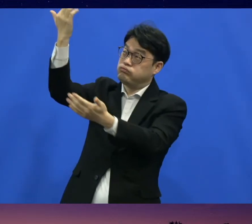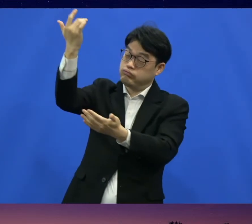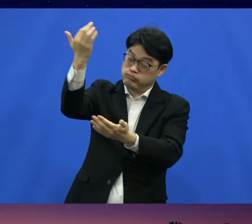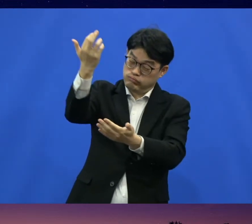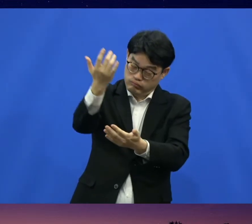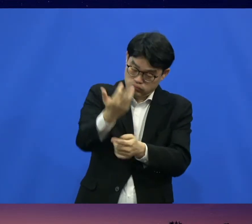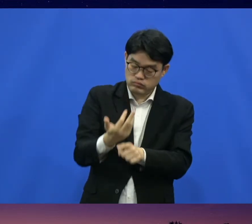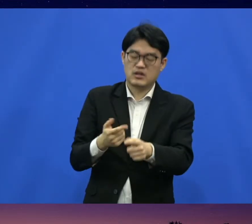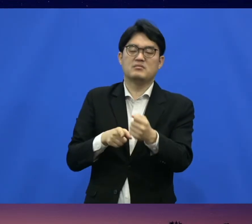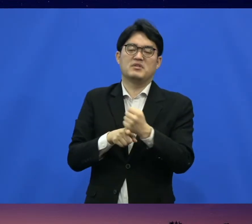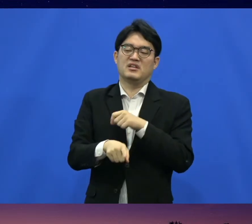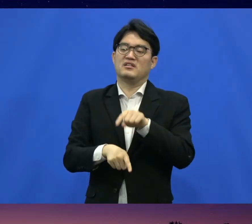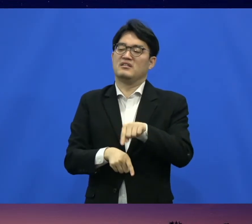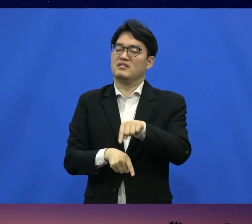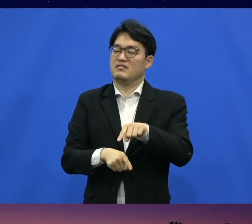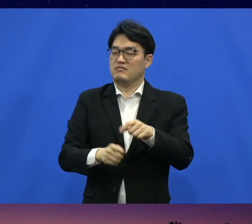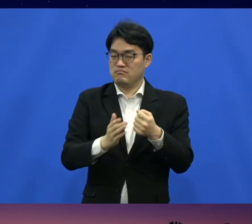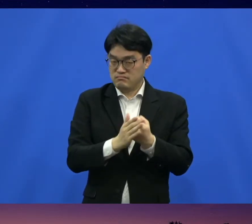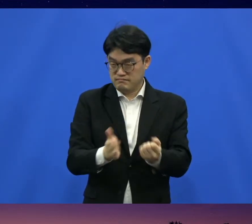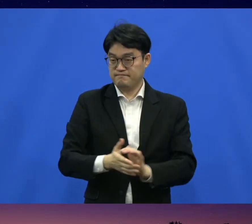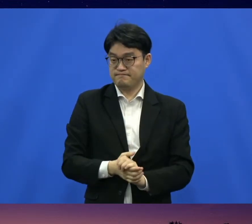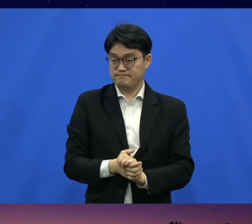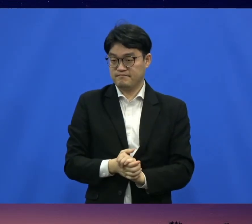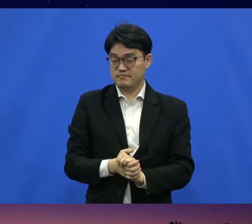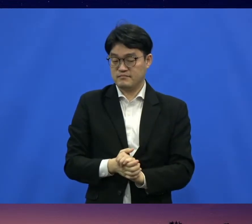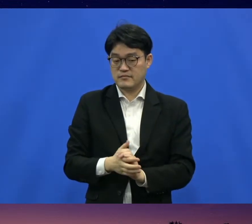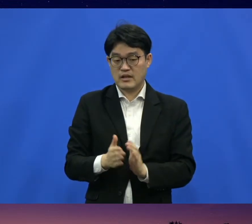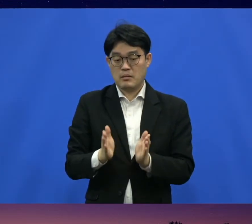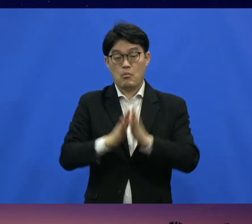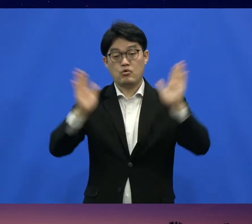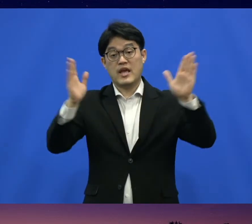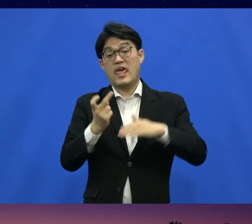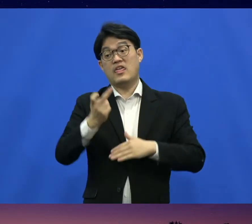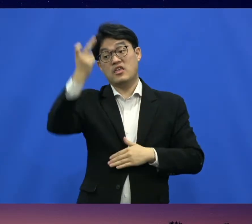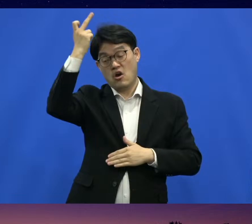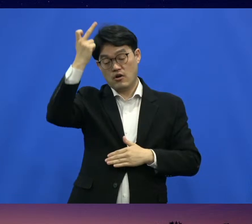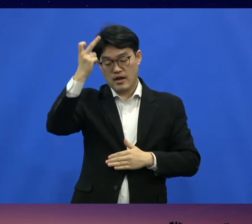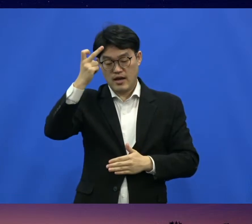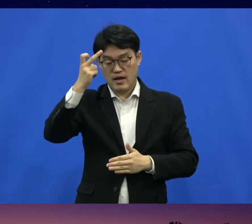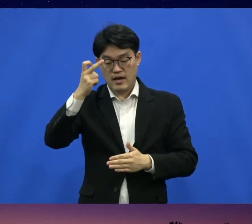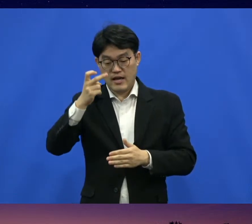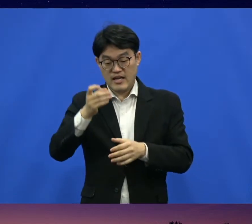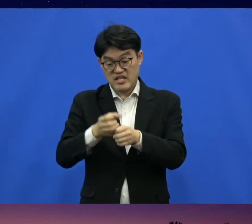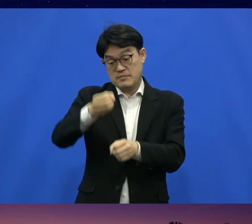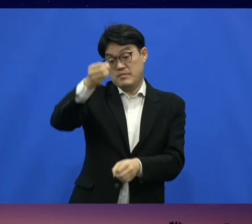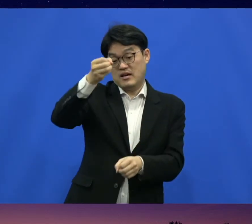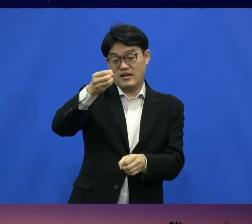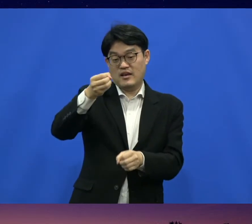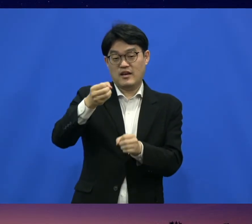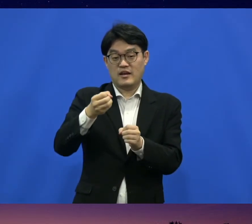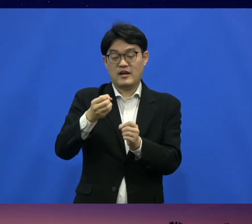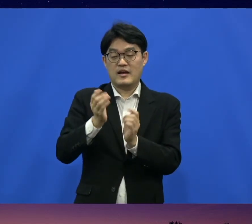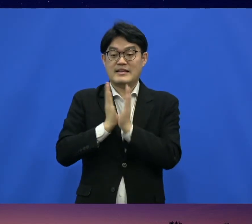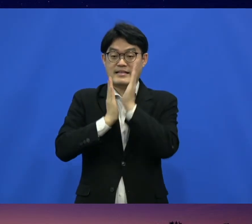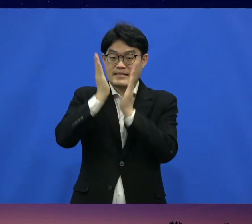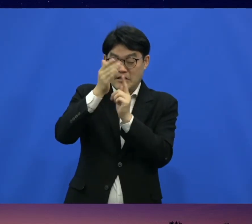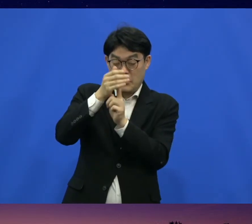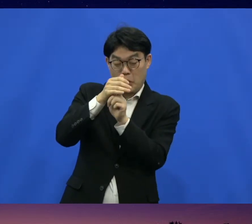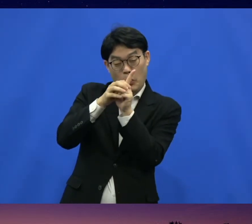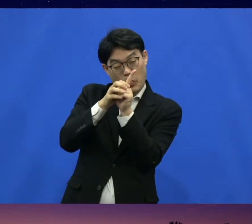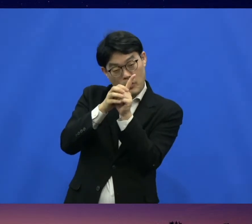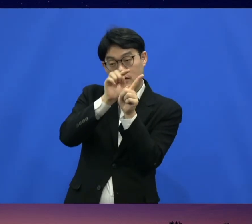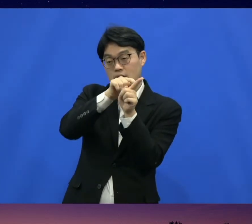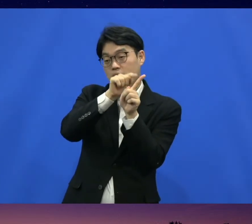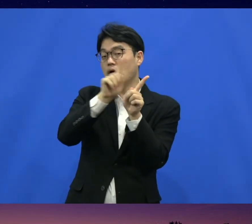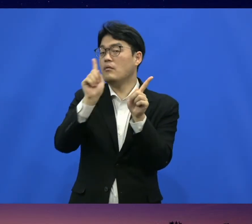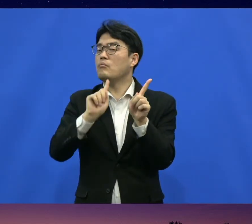것입니다. 이 아론의 쌍난 지팡이는 무엇을 상징합니까? 언약의 이 돌판, 이 모든